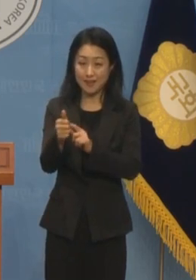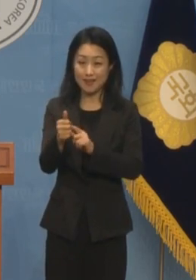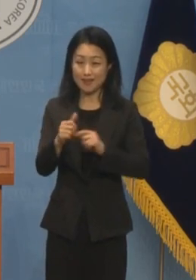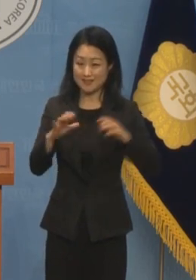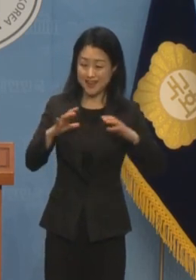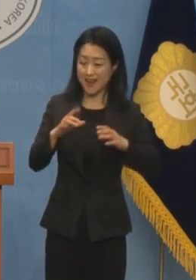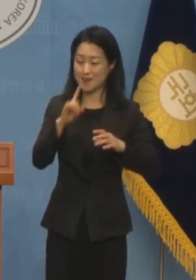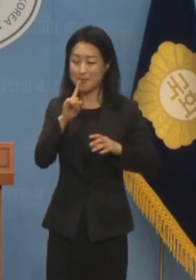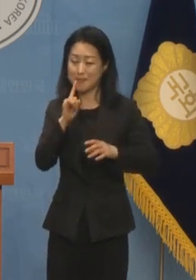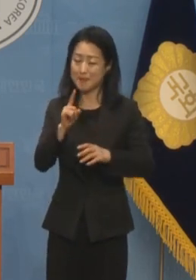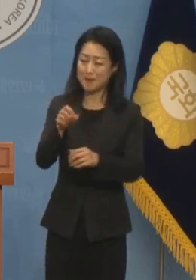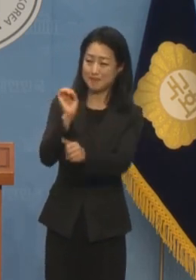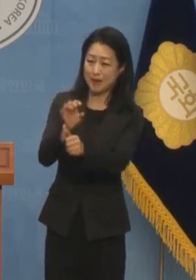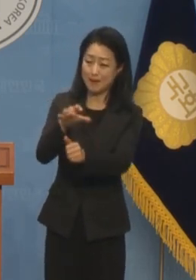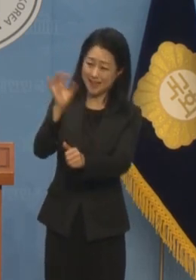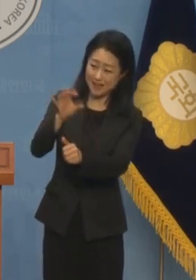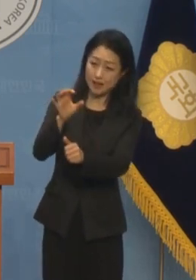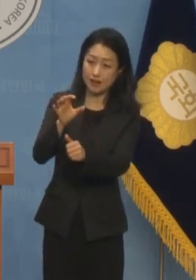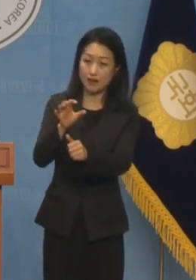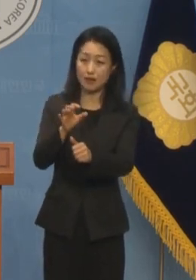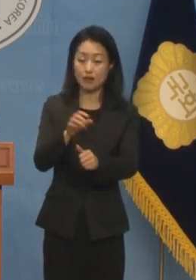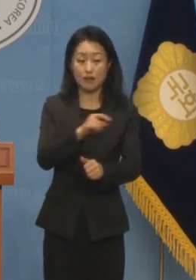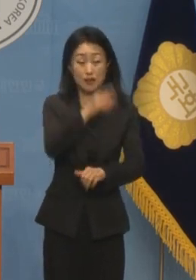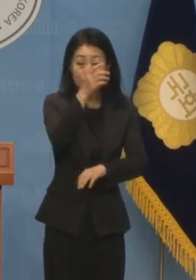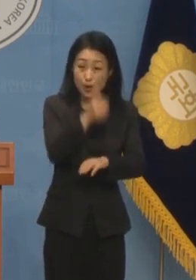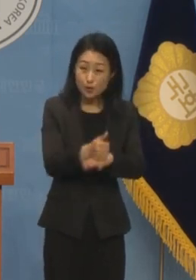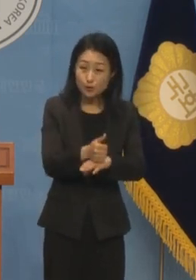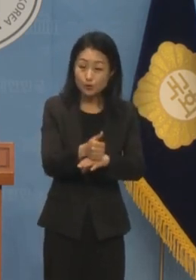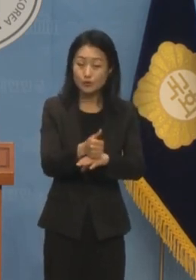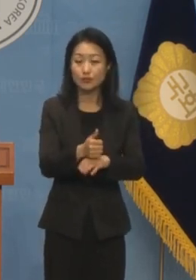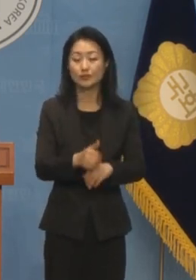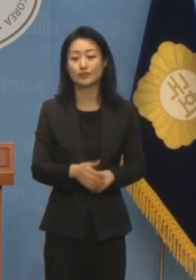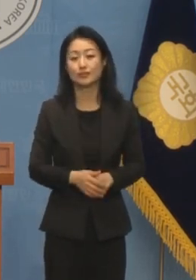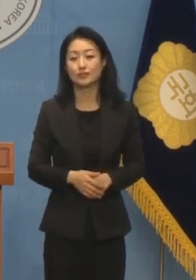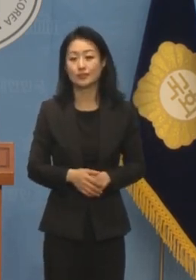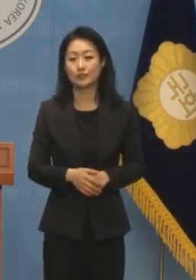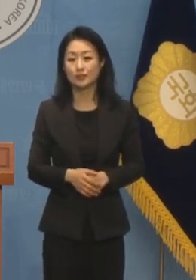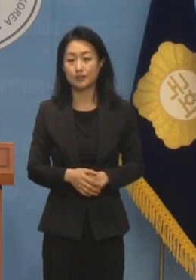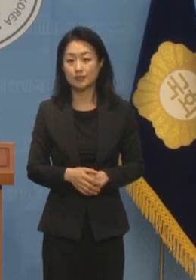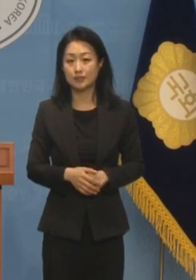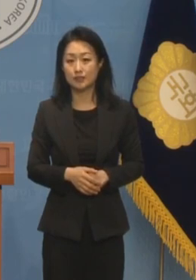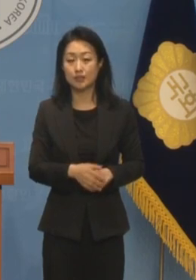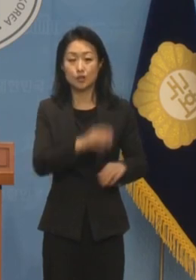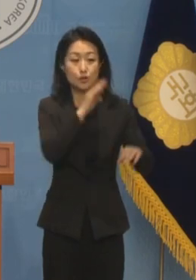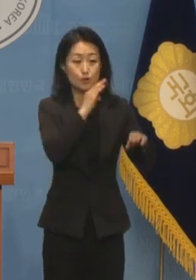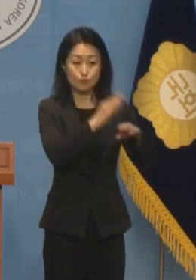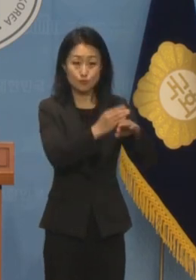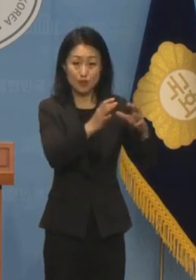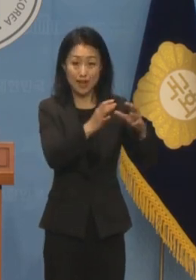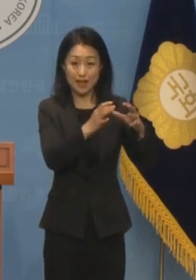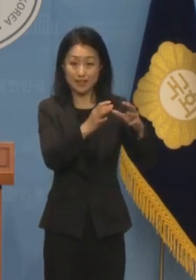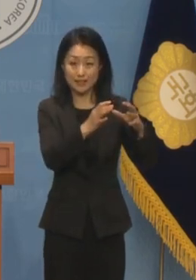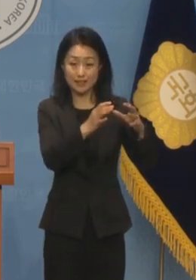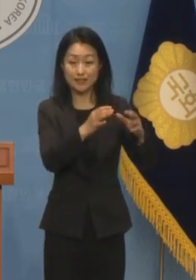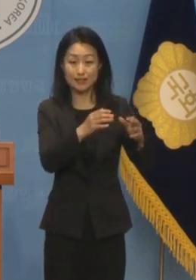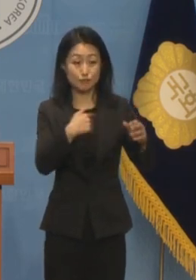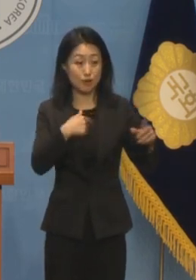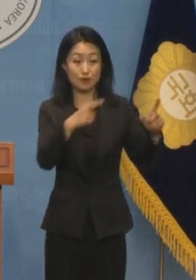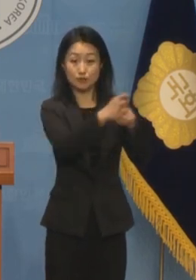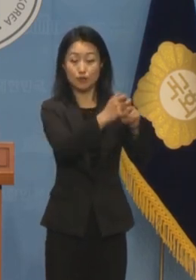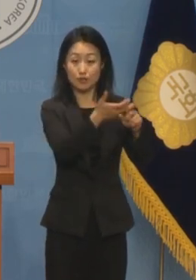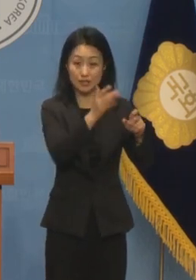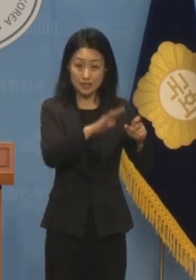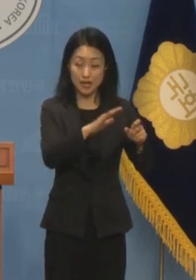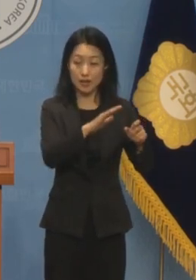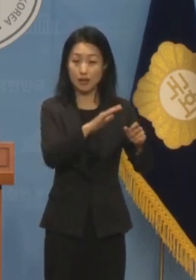묻습니다. 참담한 자랑이 적대국의 자국민이 무참히 살해당했을 때 국정원장으로 무엇을 했는지